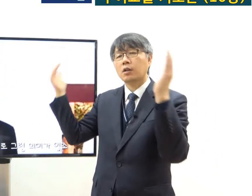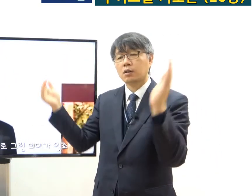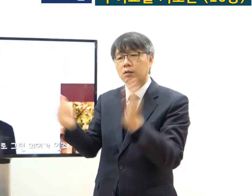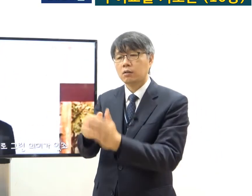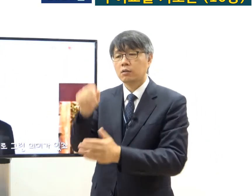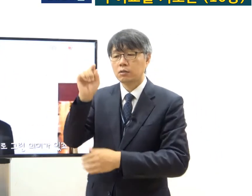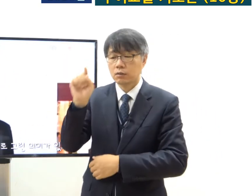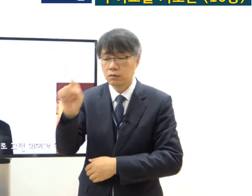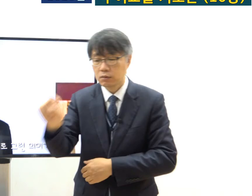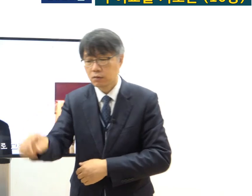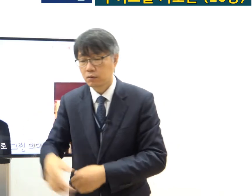지나간 것은